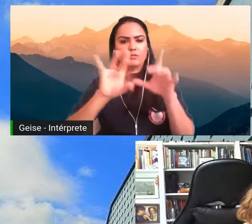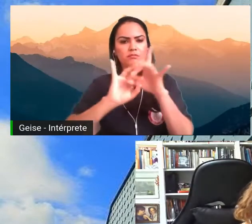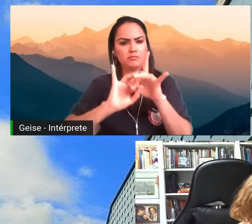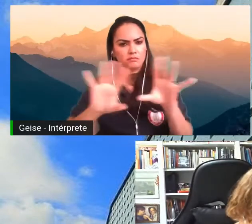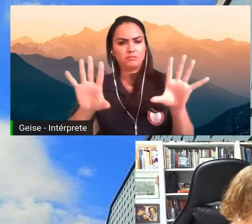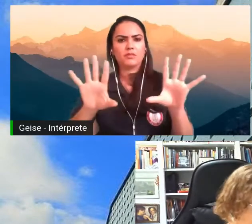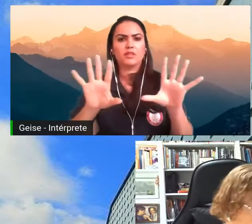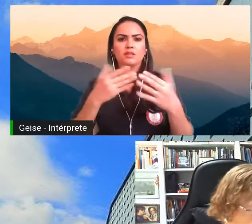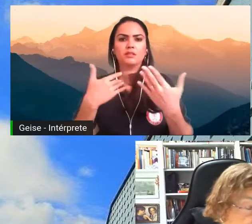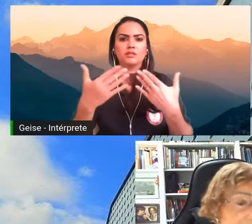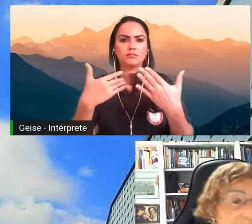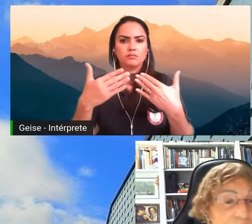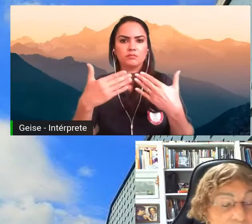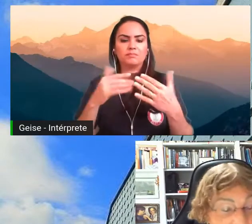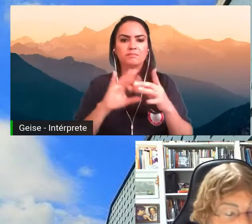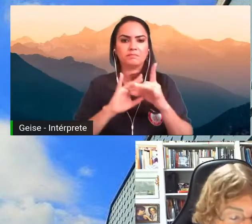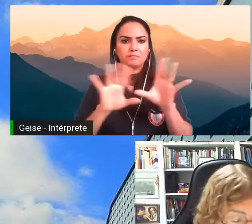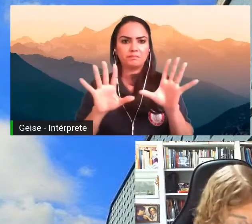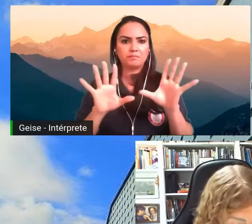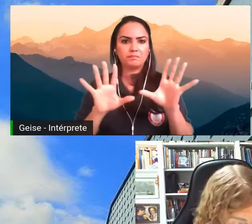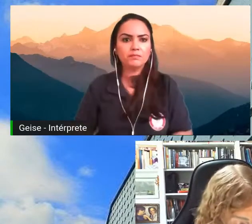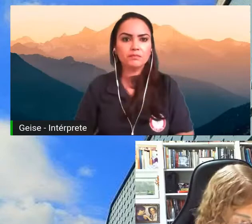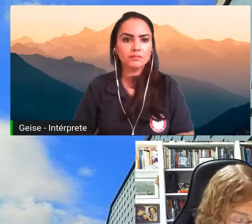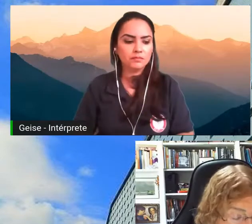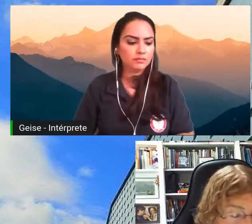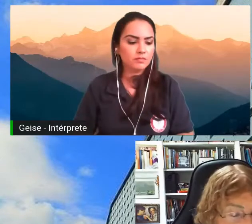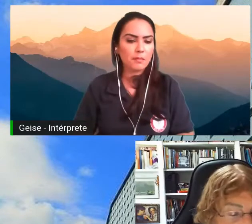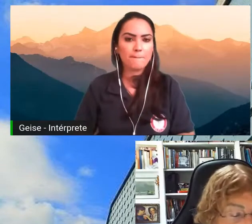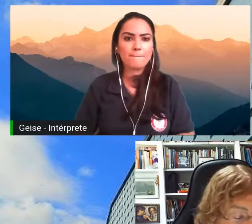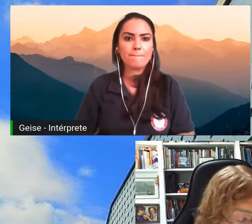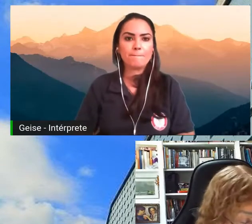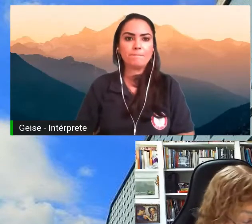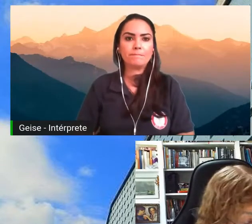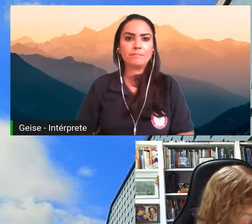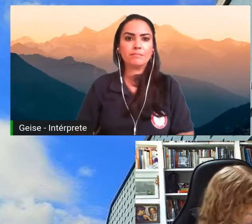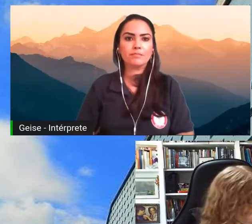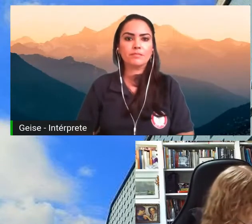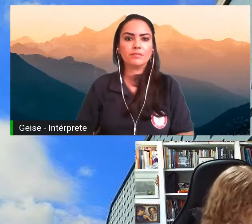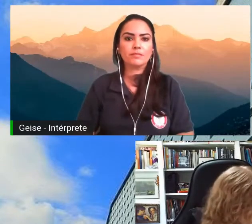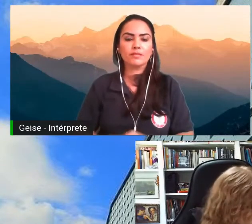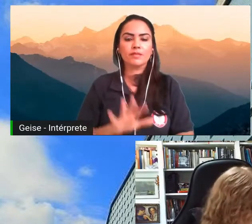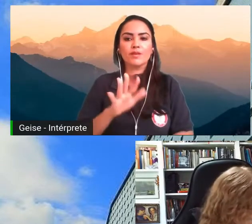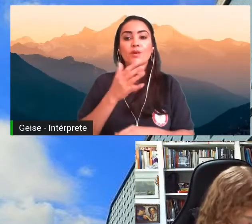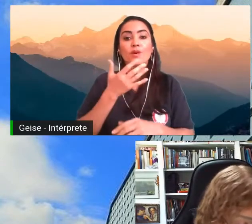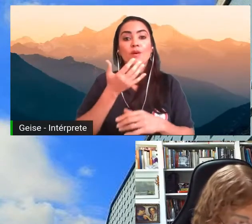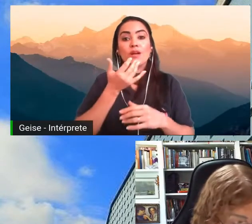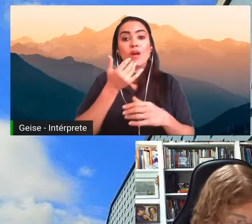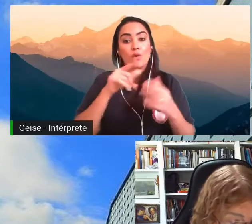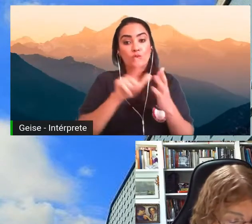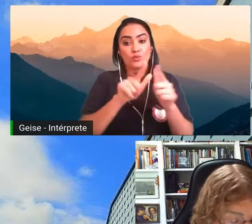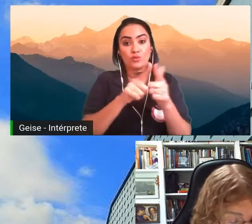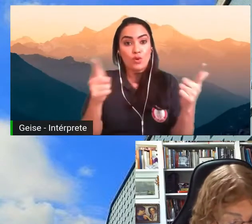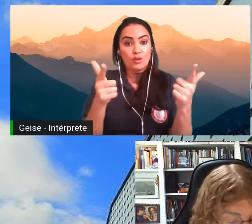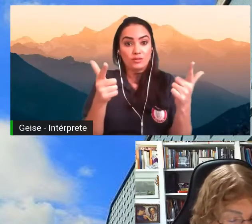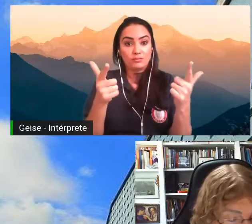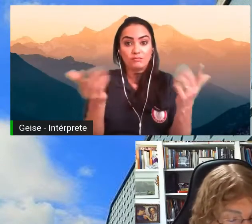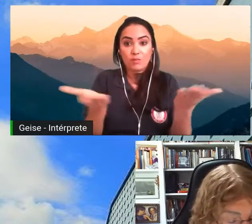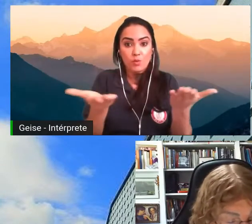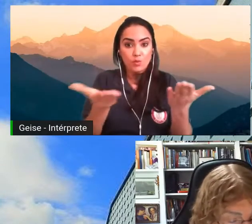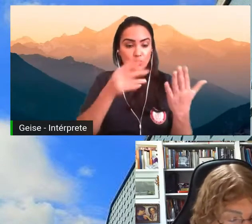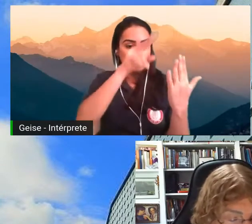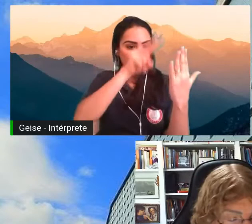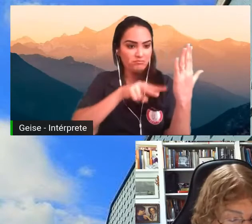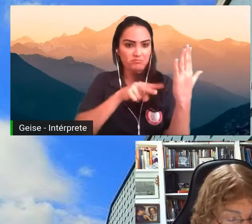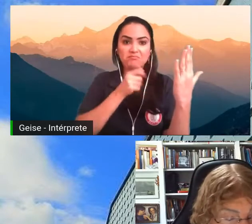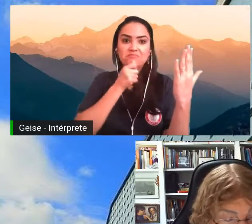Maria? Então, eu acho que eu não li os jornais de hoje ainda, não li. Olhei